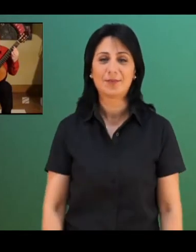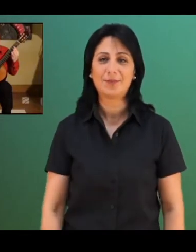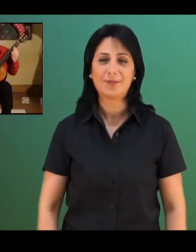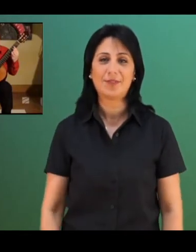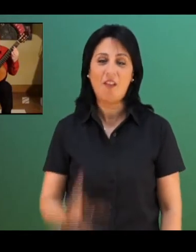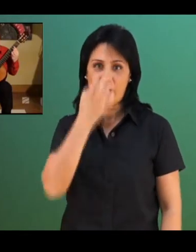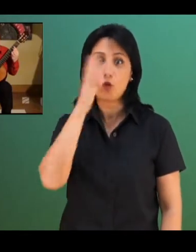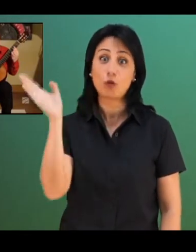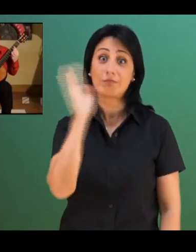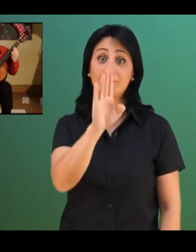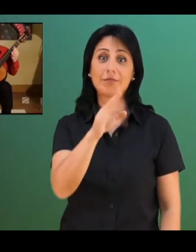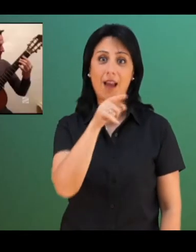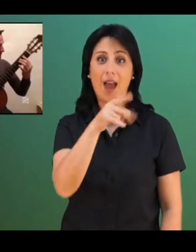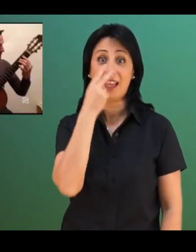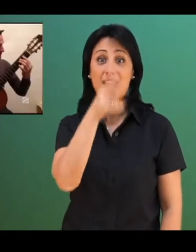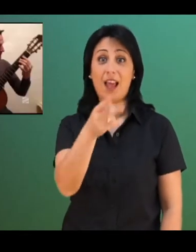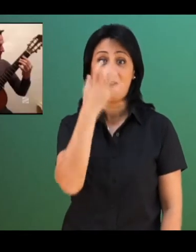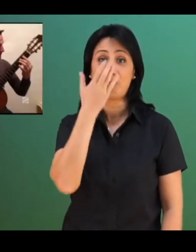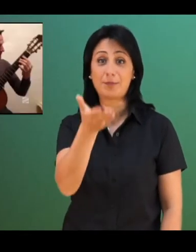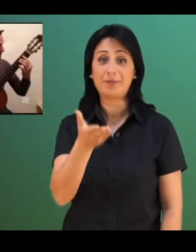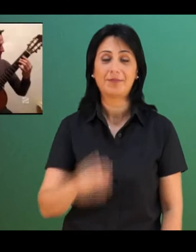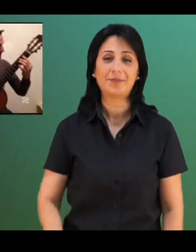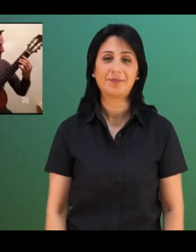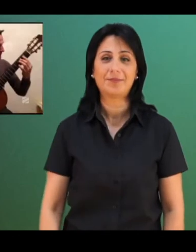და ეხლა როგორია ტარიელი.